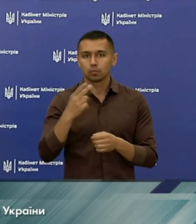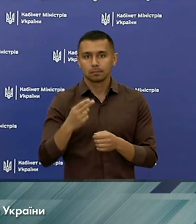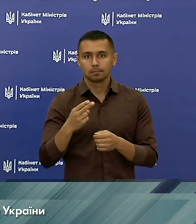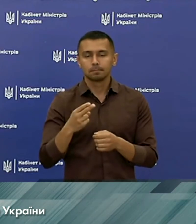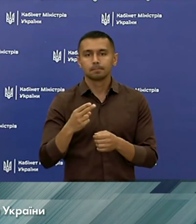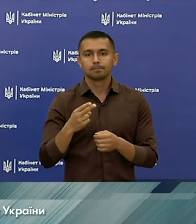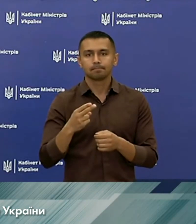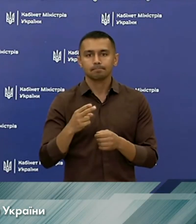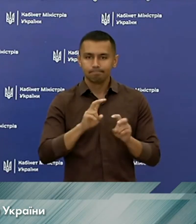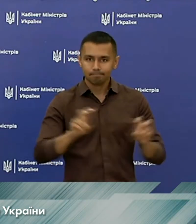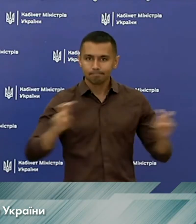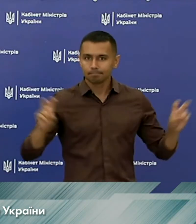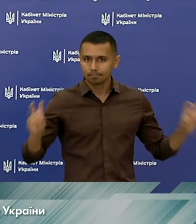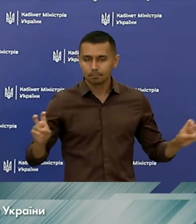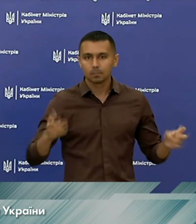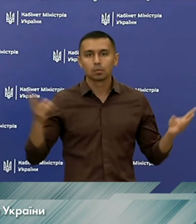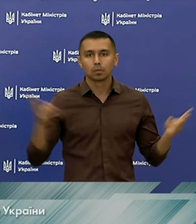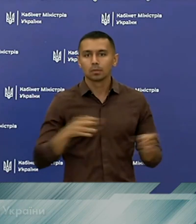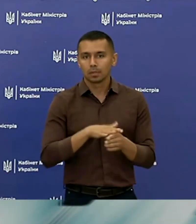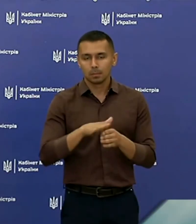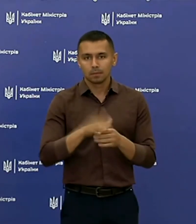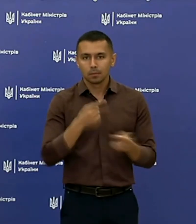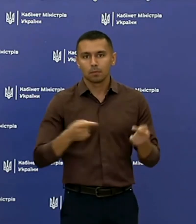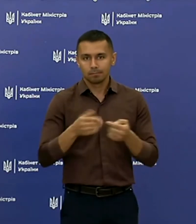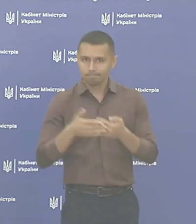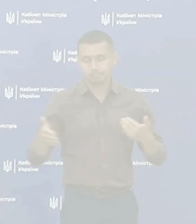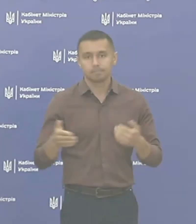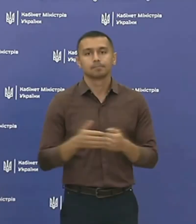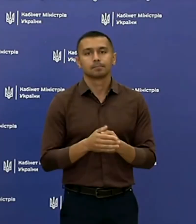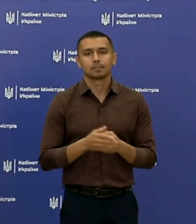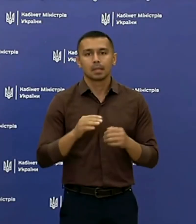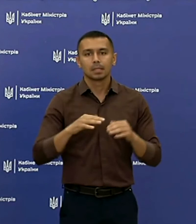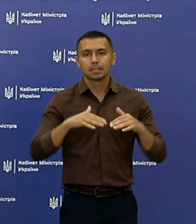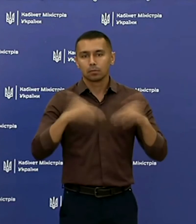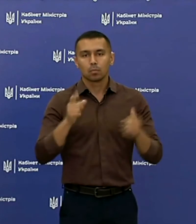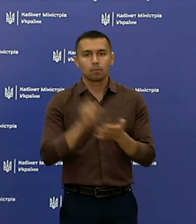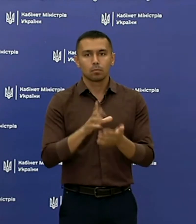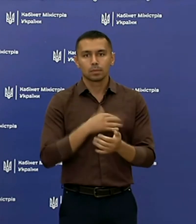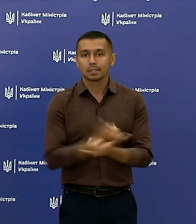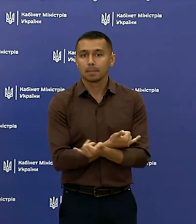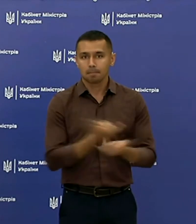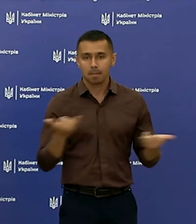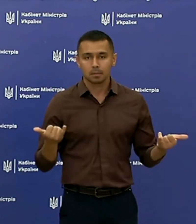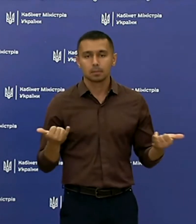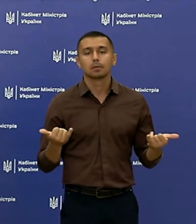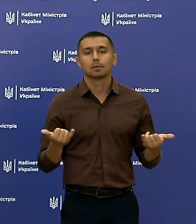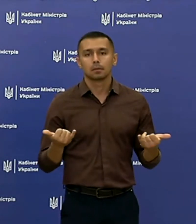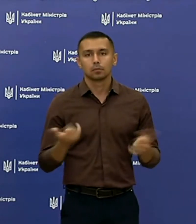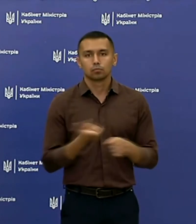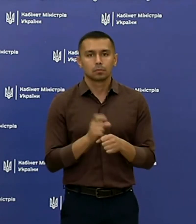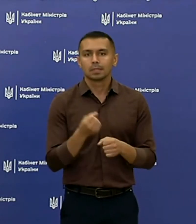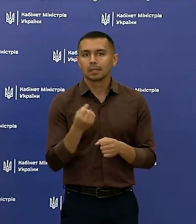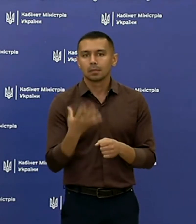соціально при розсадці, дотримуватися відповідної дистанції. Стадіони повинні бути забезпечені